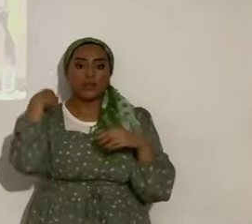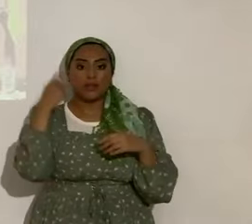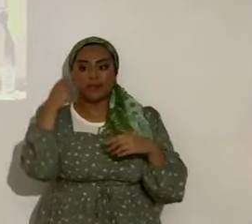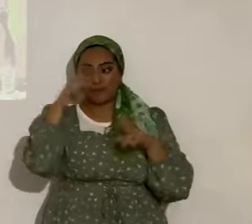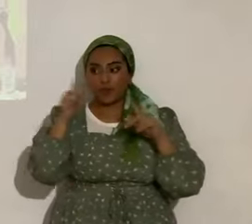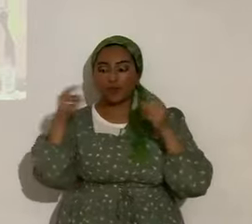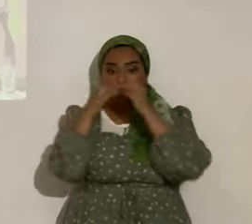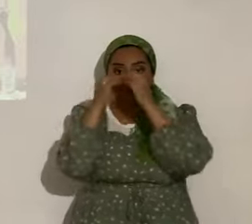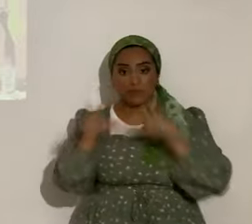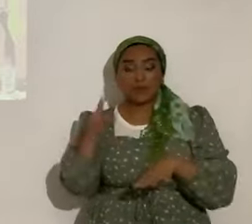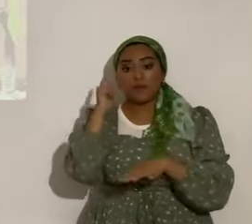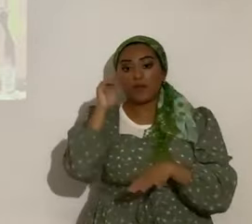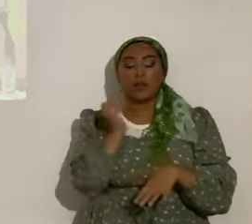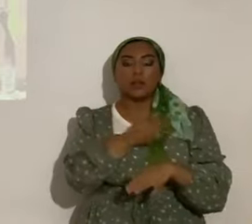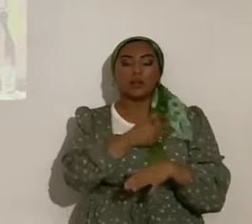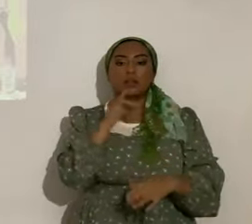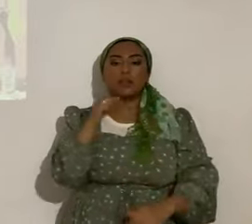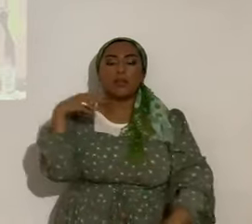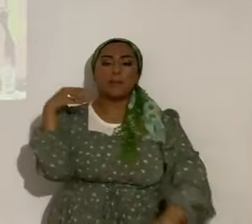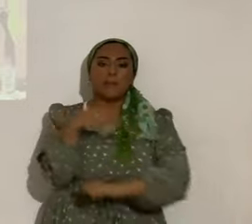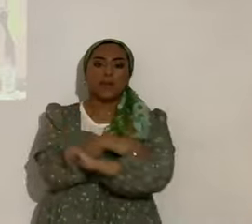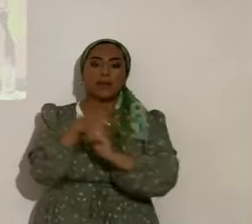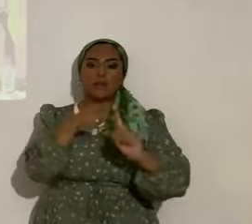los que se pierden, para nosotros es poder de Elohim.